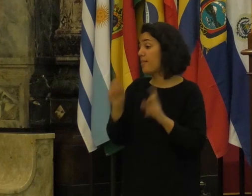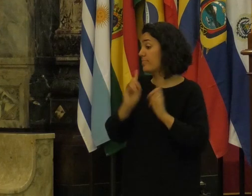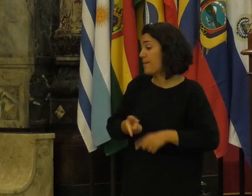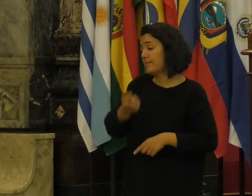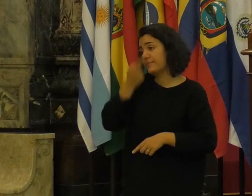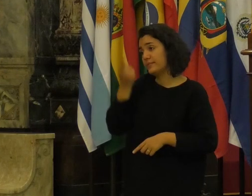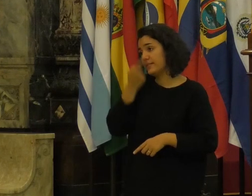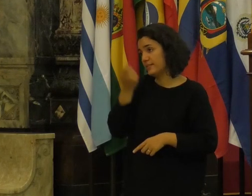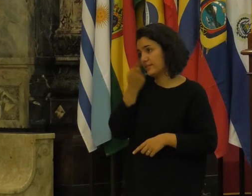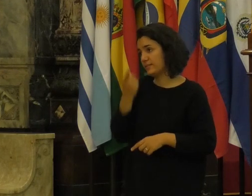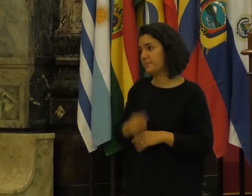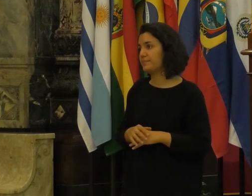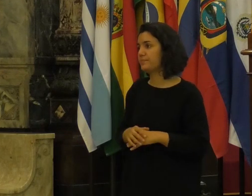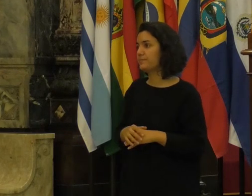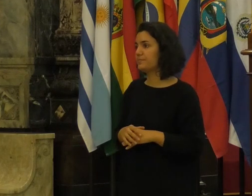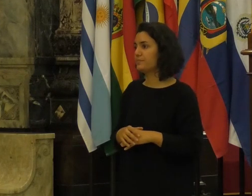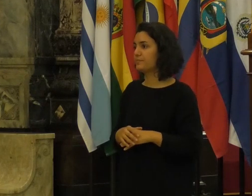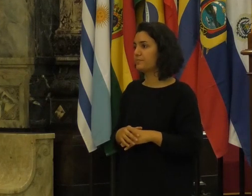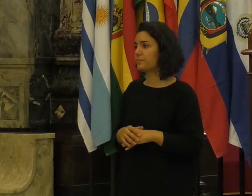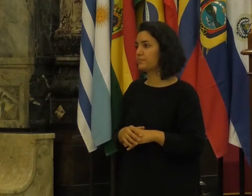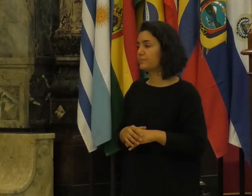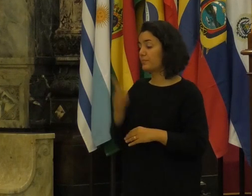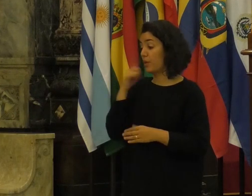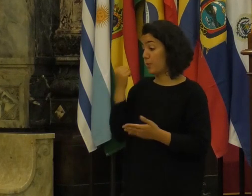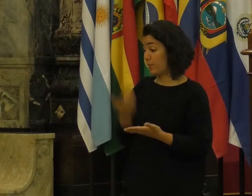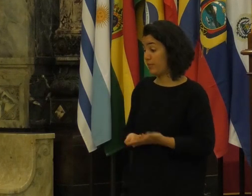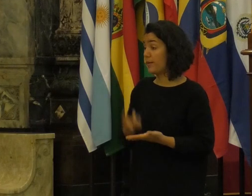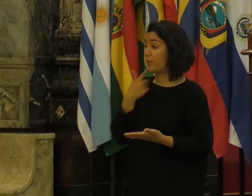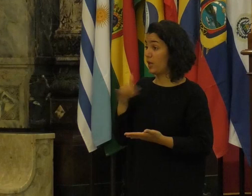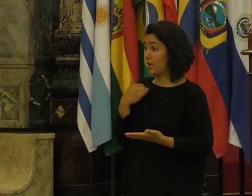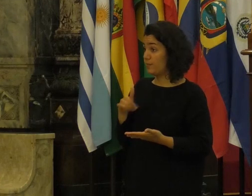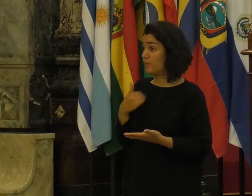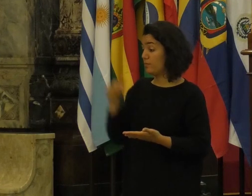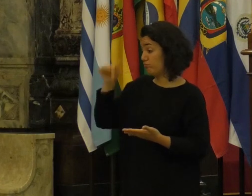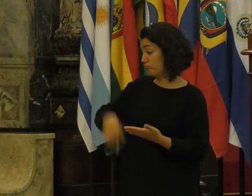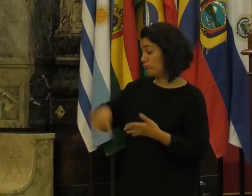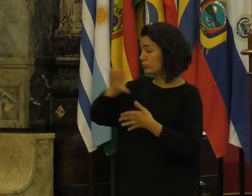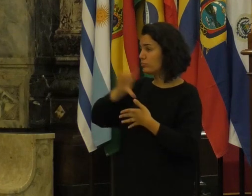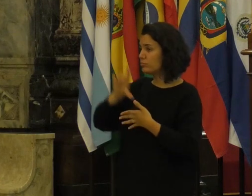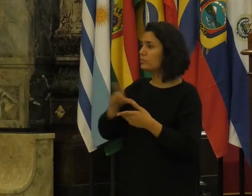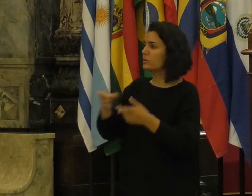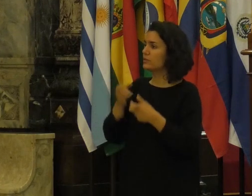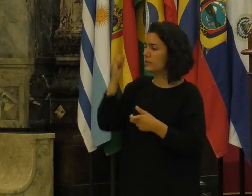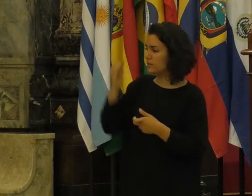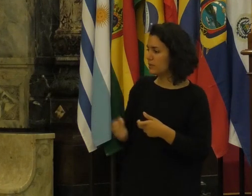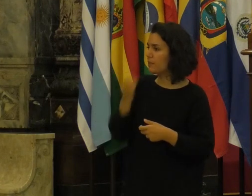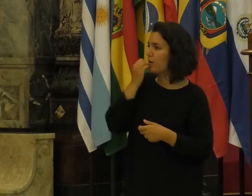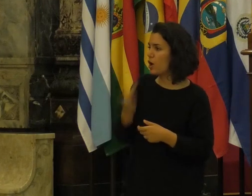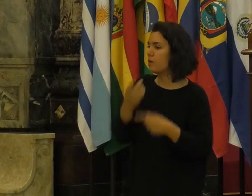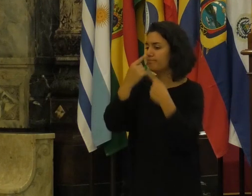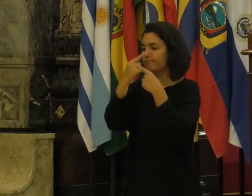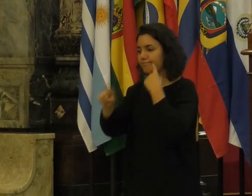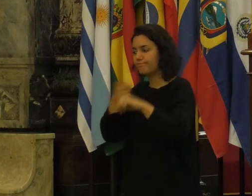interesante. Así como plantea que en América Latina es necesaria la mejorar la interrelación